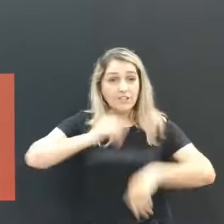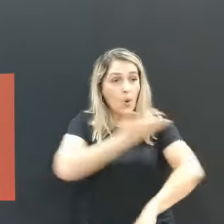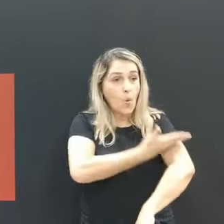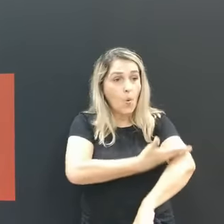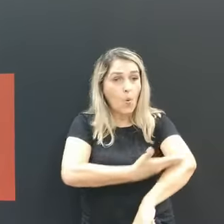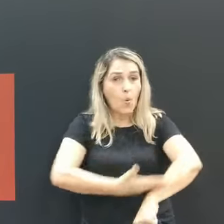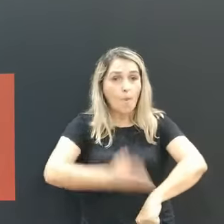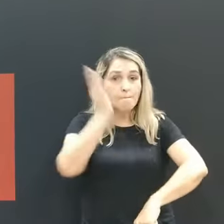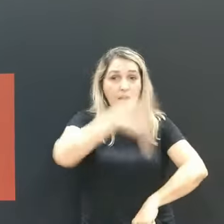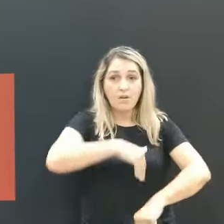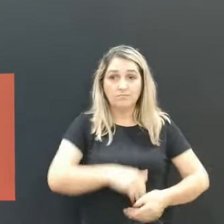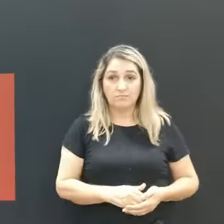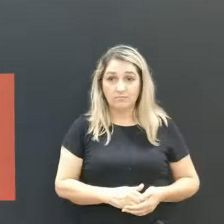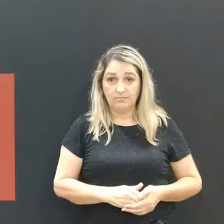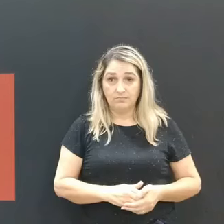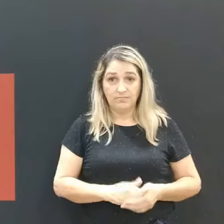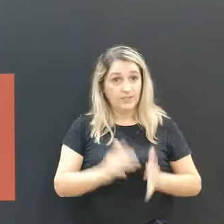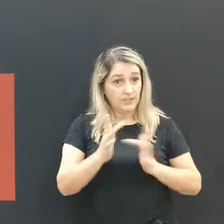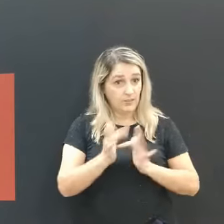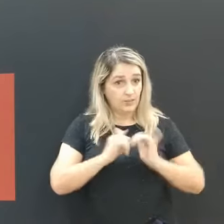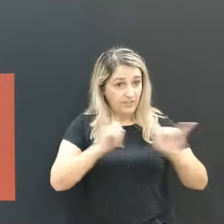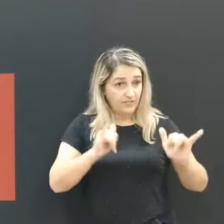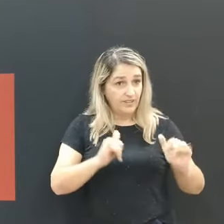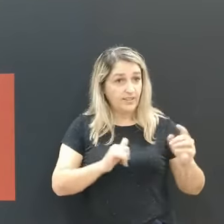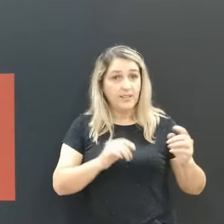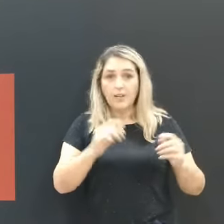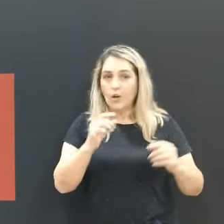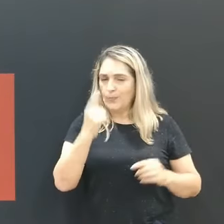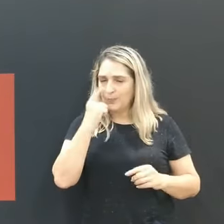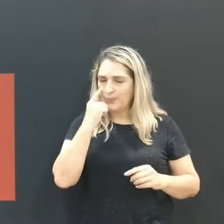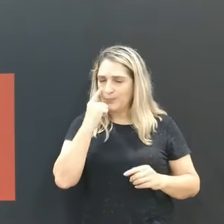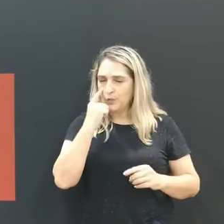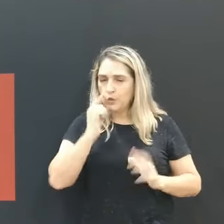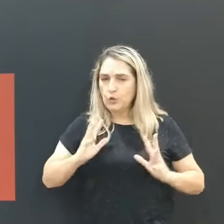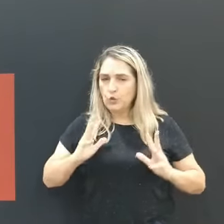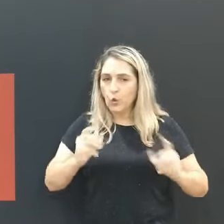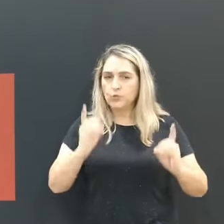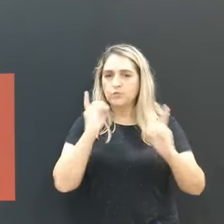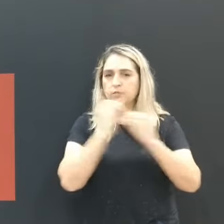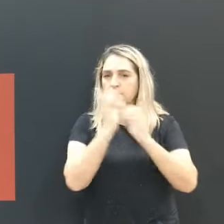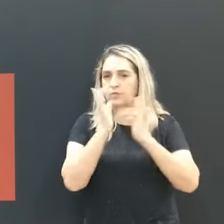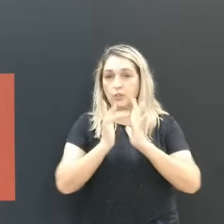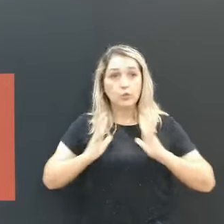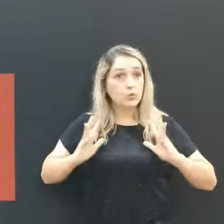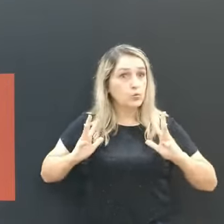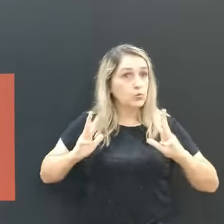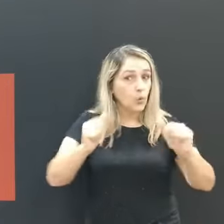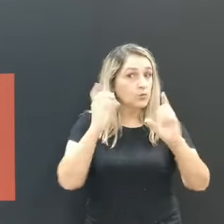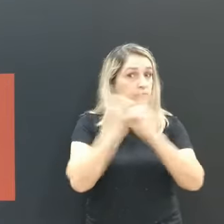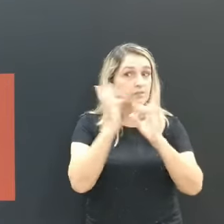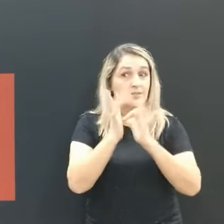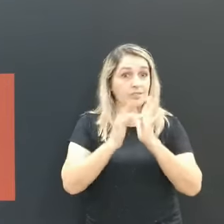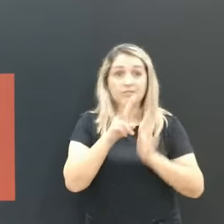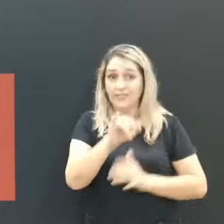Né? Pessoas que sempre praticaram o mal, que sempre tiveram uma vida de erro. O dia que se encontrar